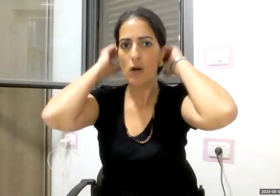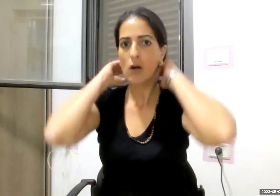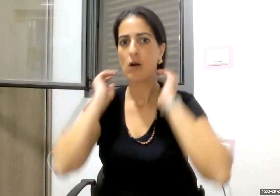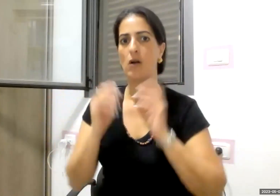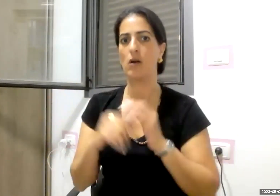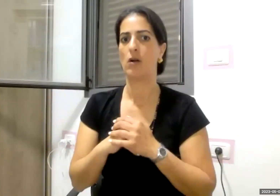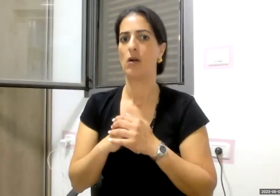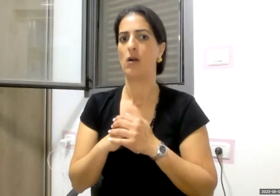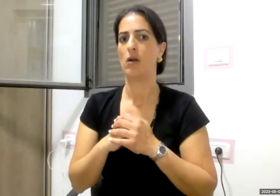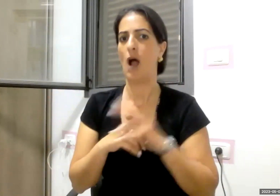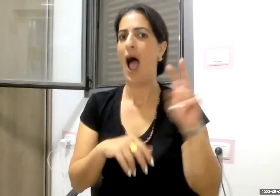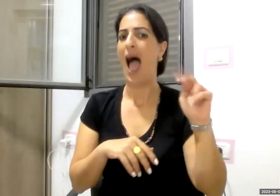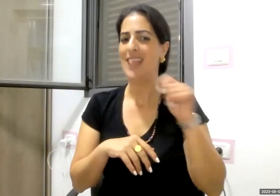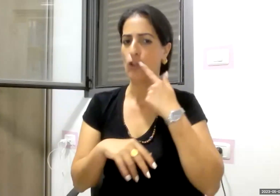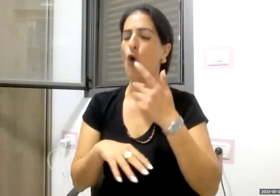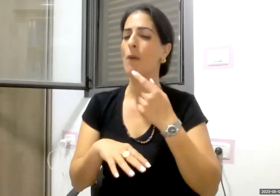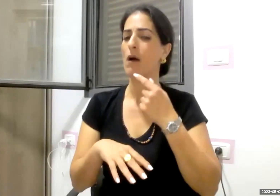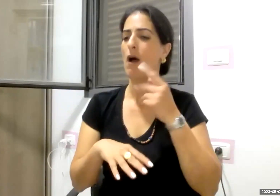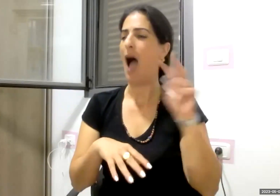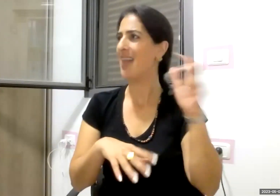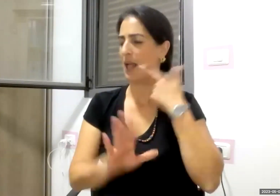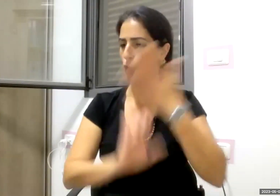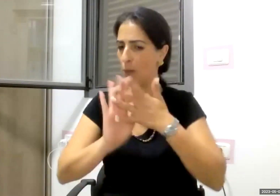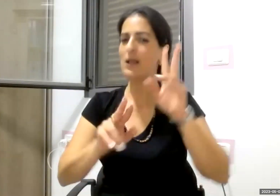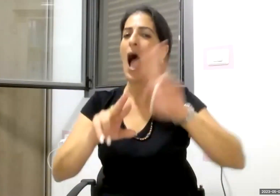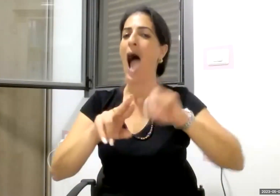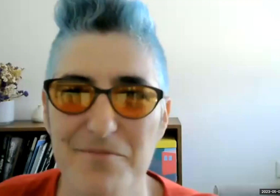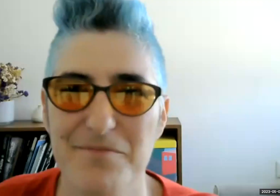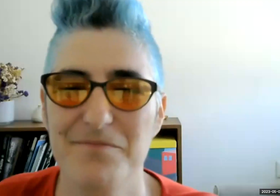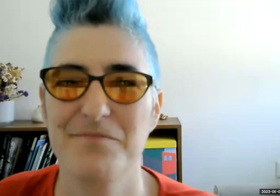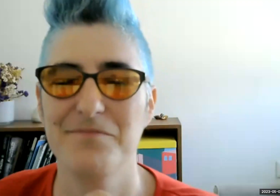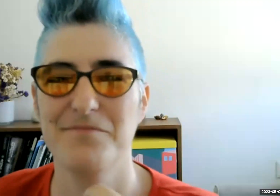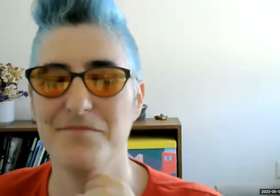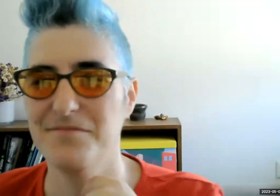היא כתבה בצ'אט אז אחרי עמית ניתן לסולה ואז נענה מסדר גמור